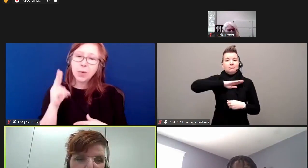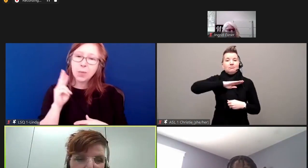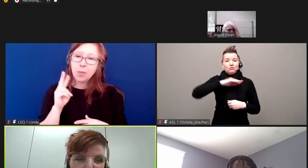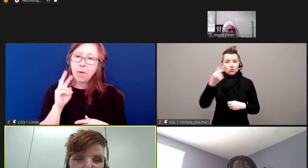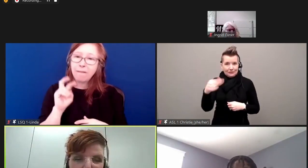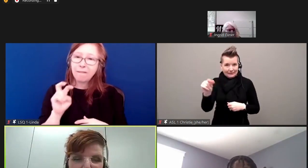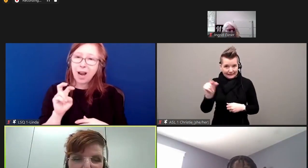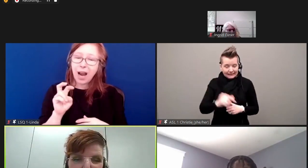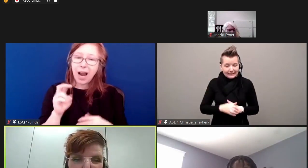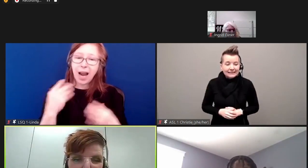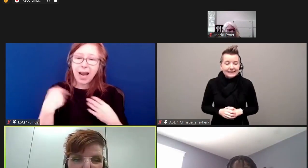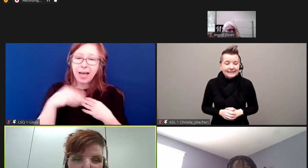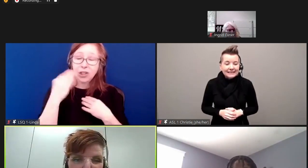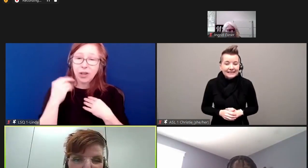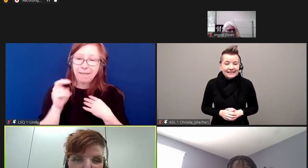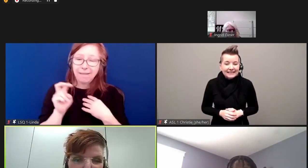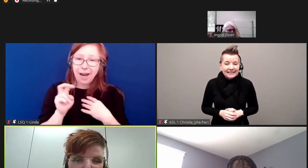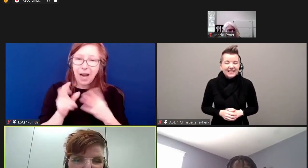une écharpe verte.